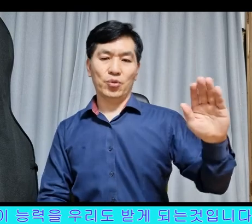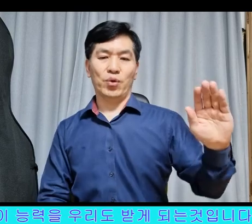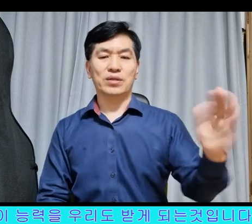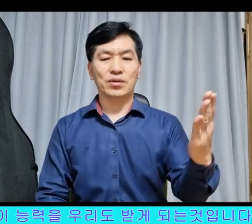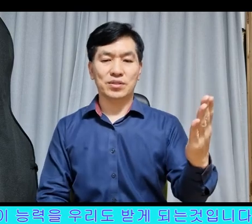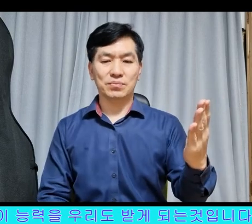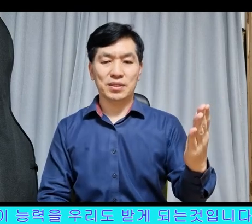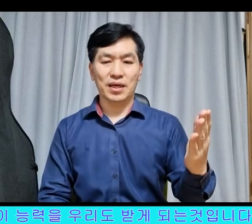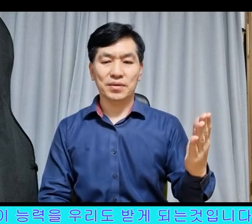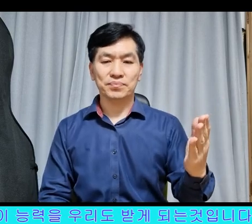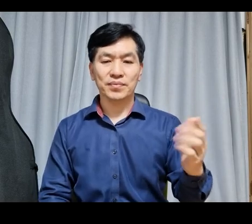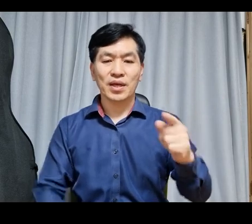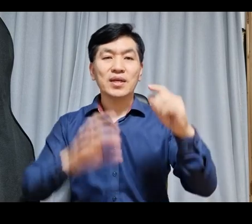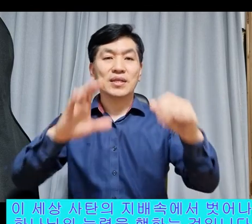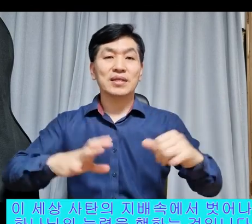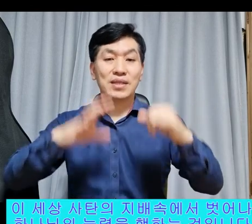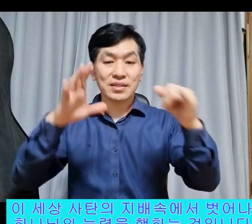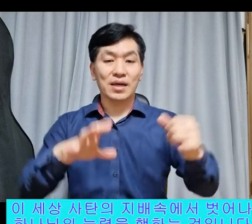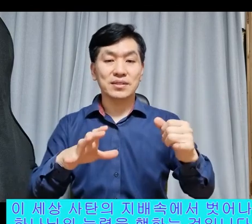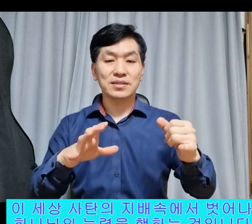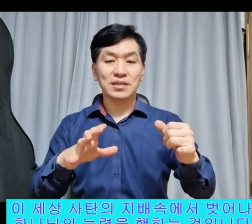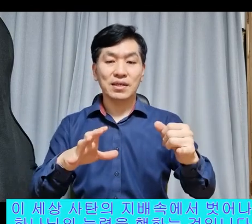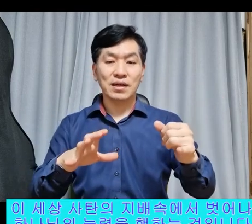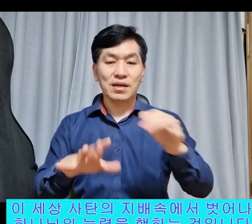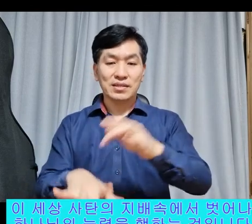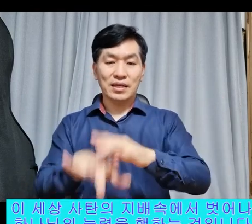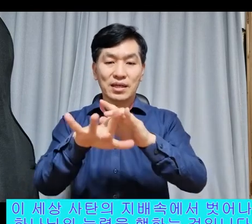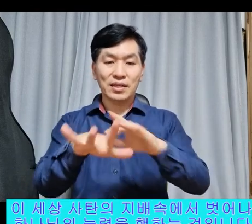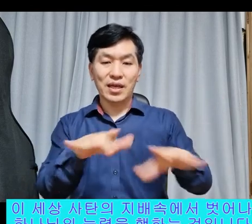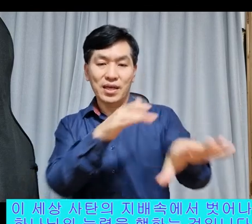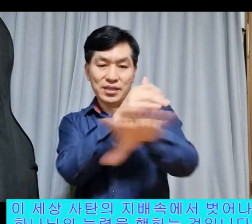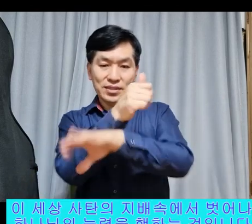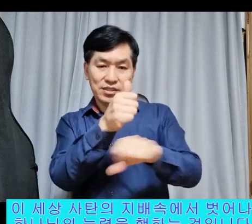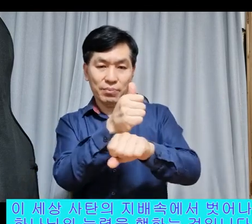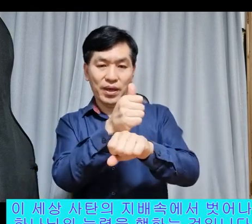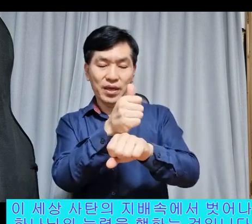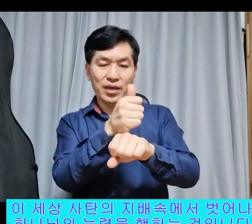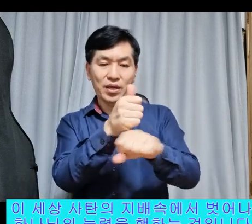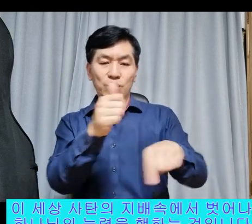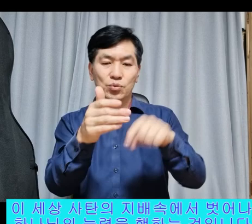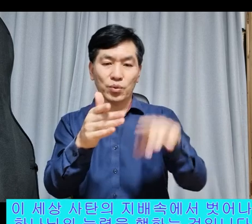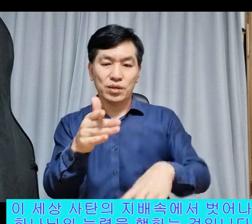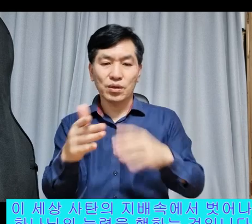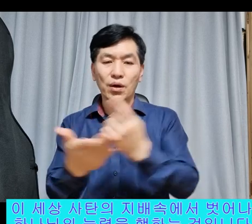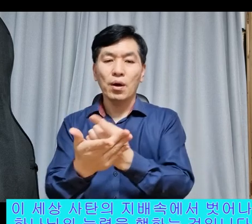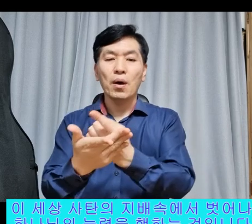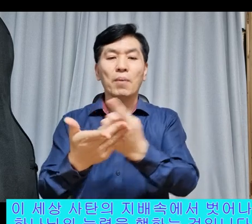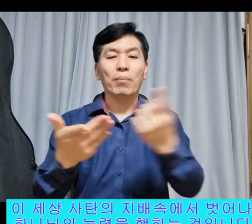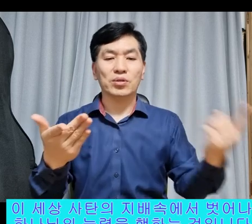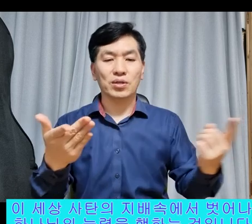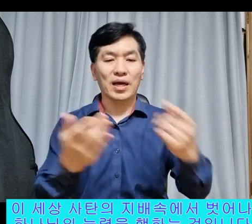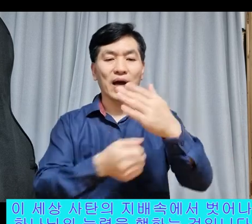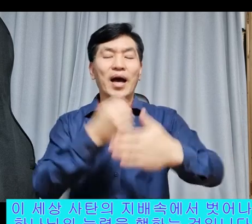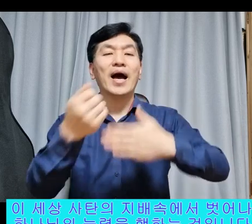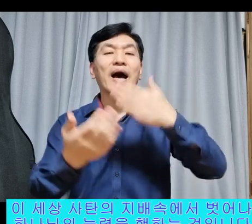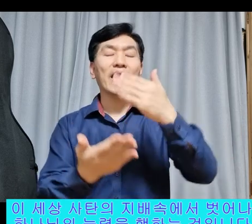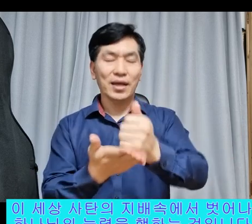되는 것입니다. 이 세상은 사탄의 지배 속에서 벗어나